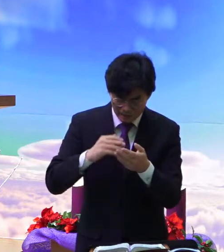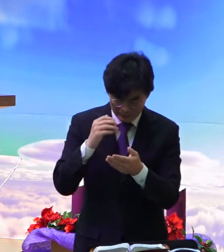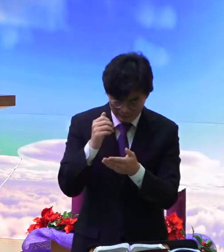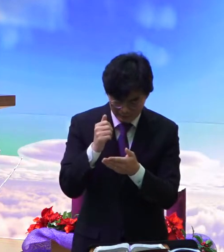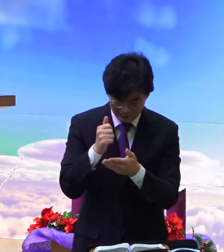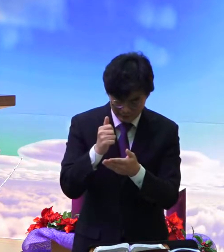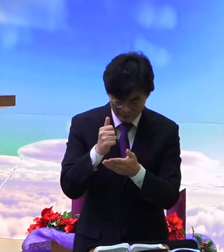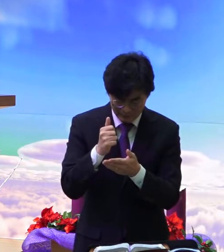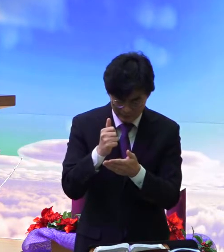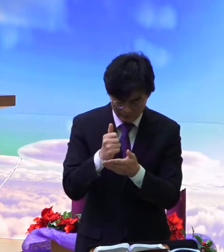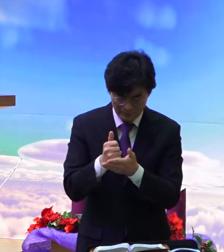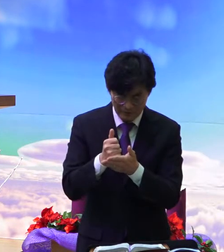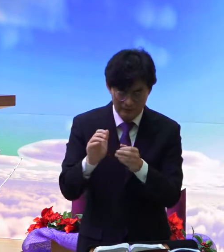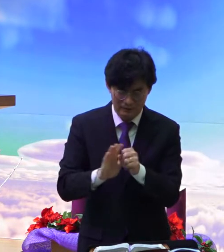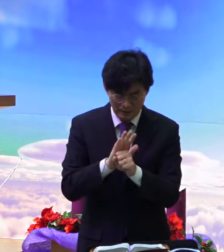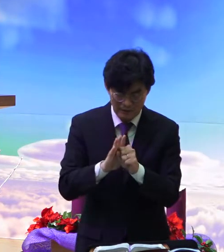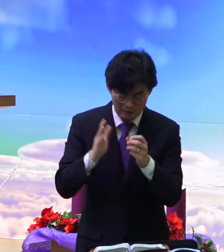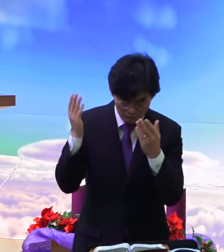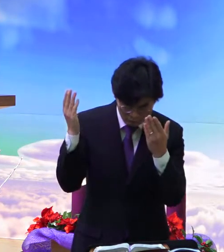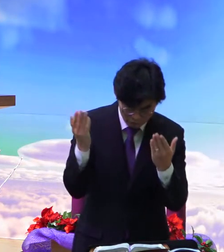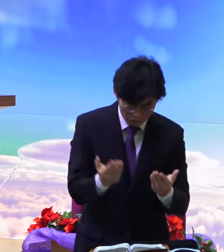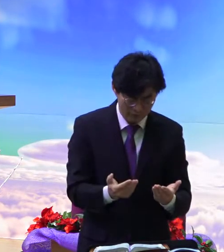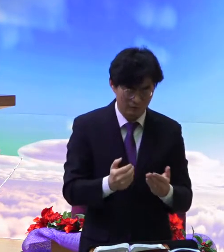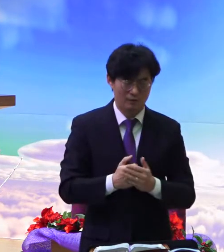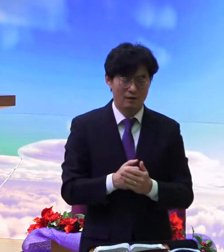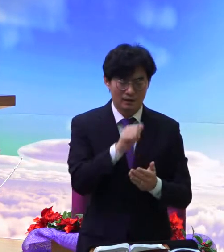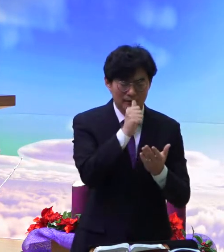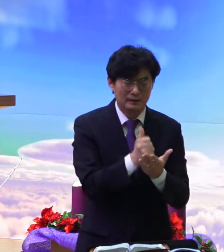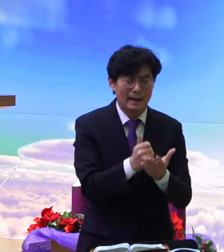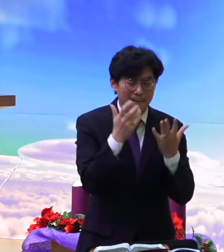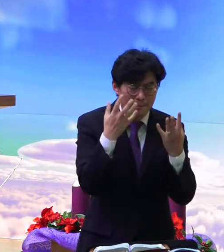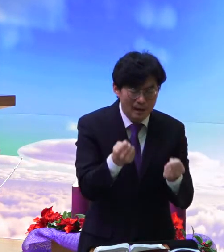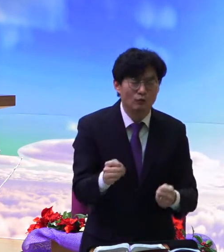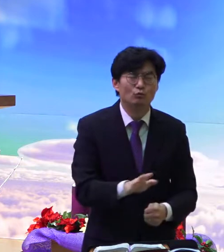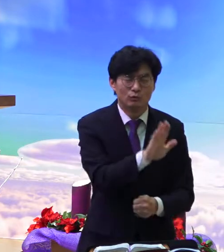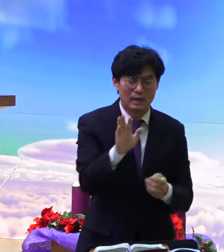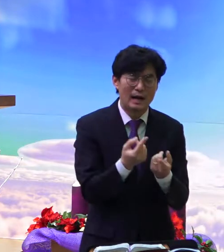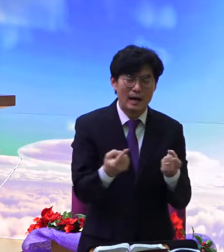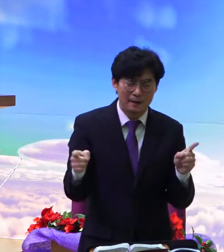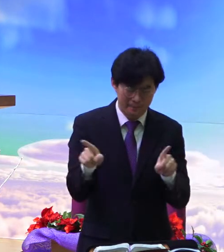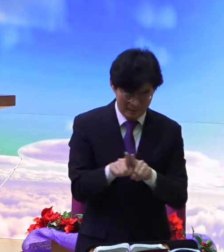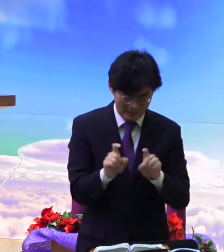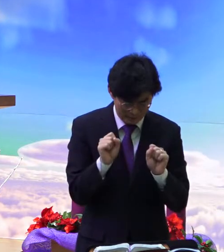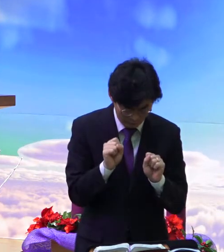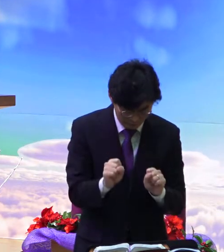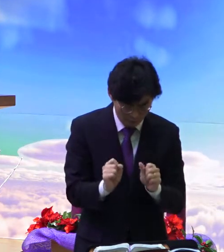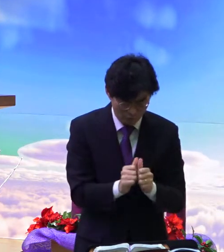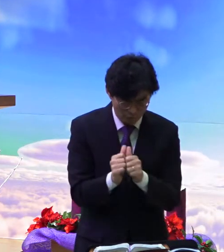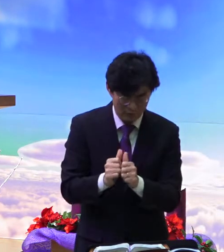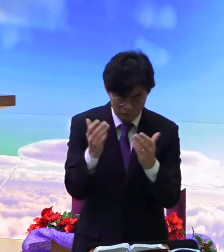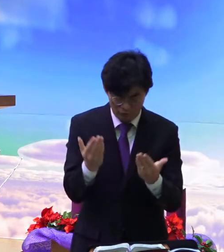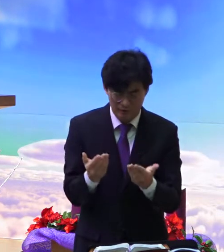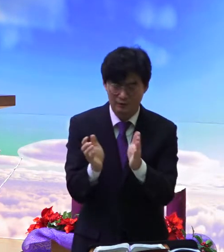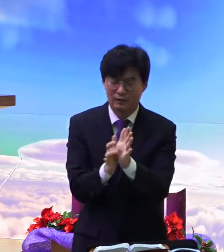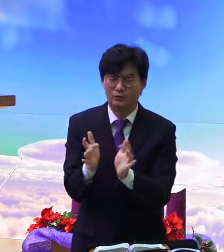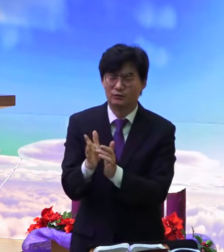주시고 죄 가운데 있는 우리들과 함께하여 주신 주 예수님의 사랑하신 은혜를